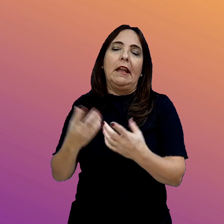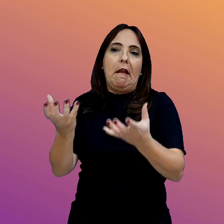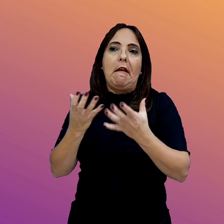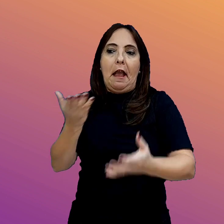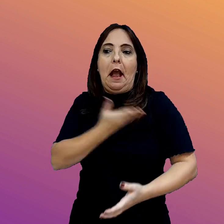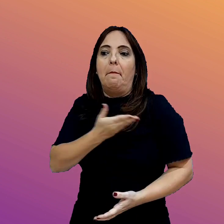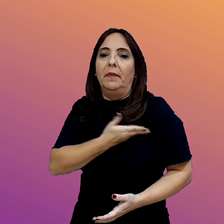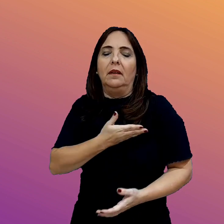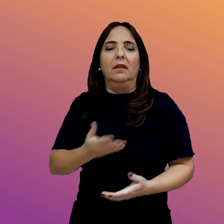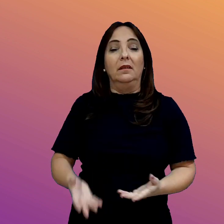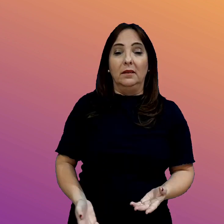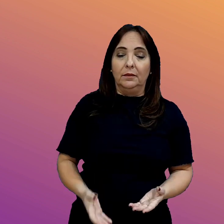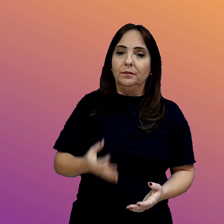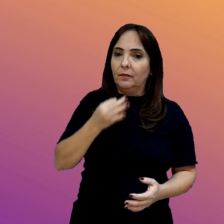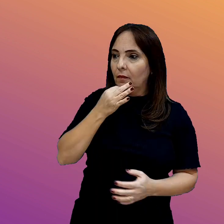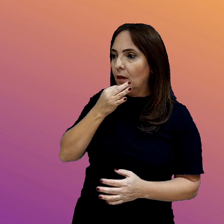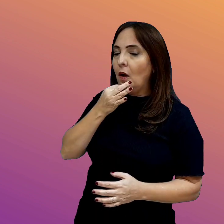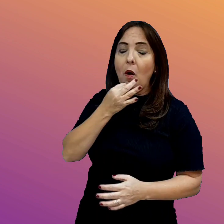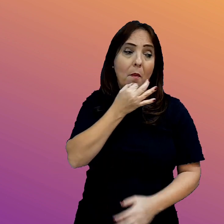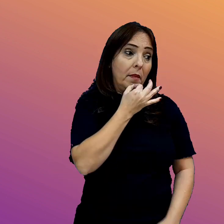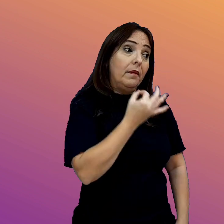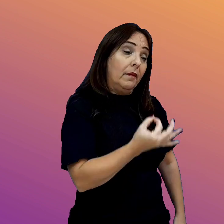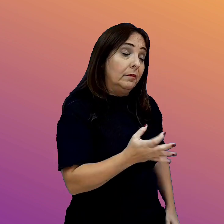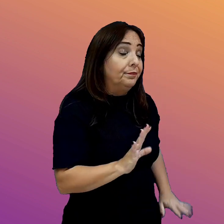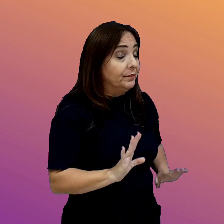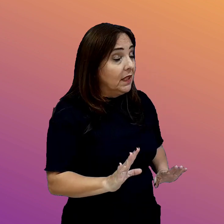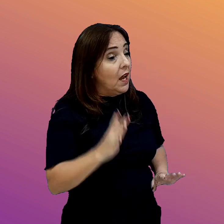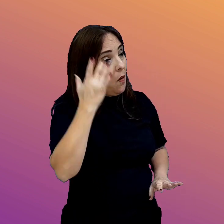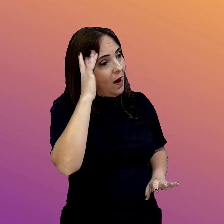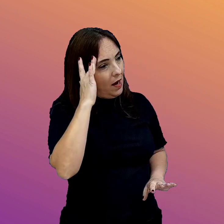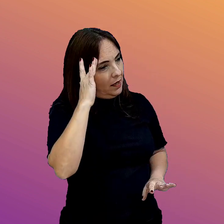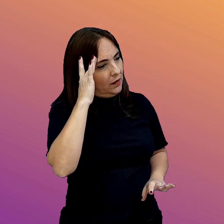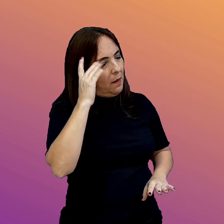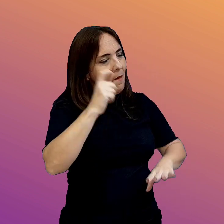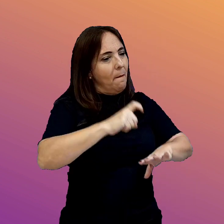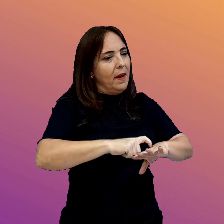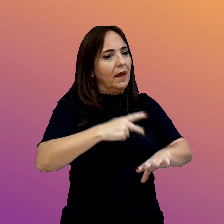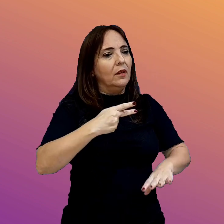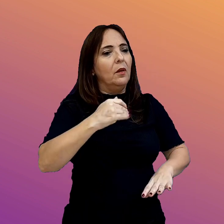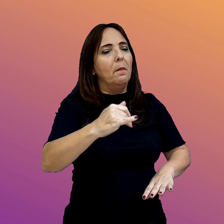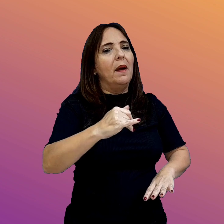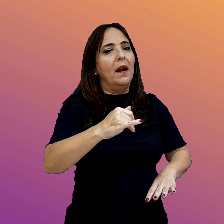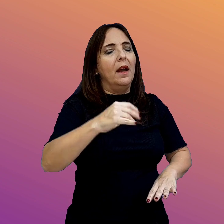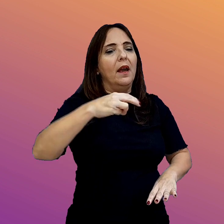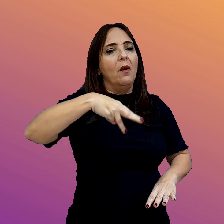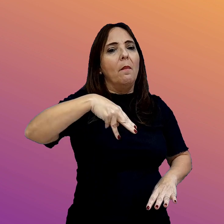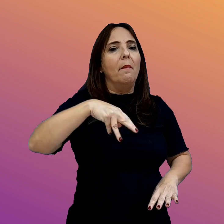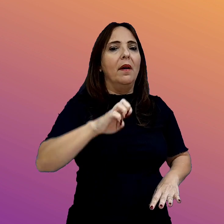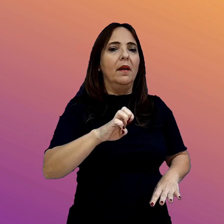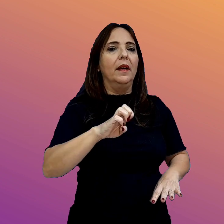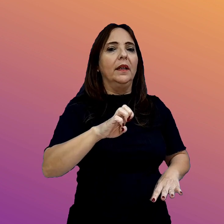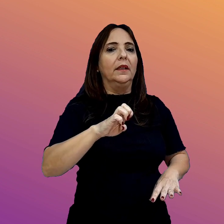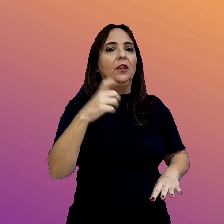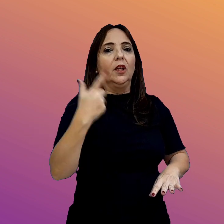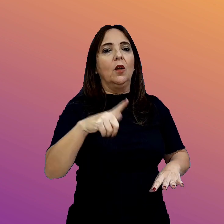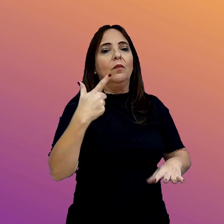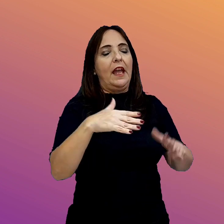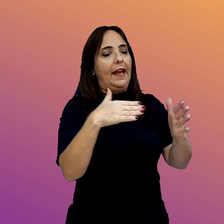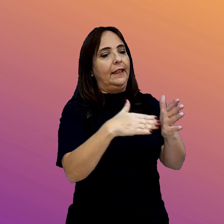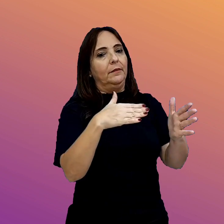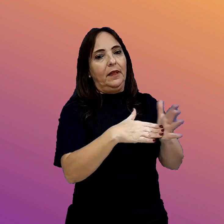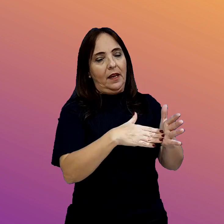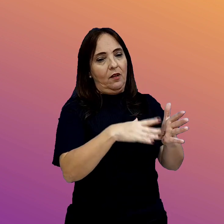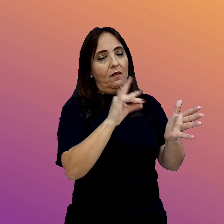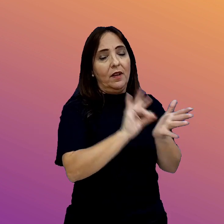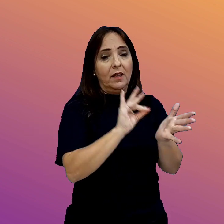e mãe não estabelecem limites, né? Porque o verdadeiro amigo é aquele que diz não, porque está interessado no bem-estar do outro.